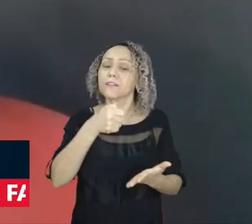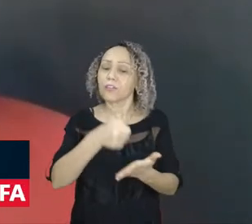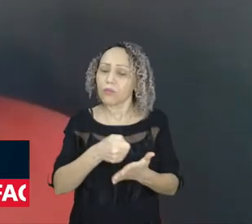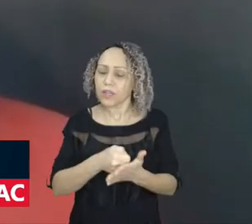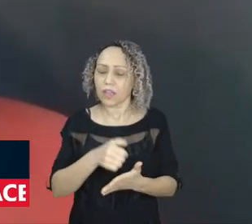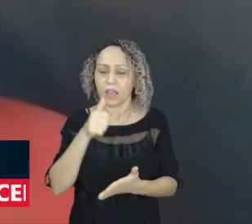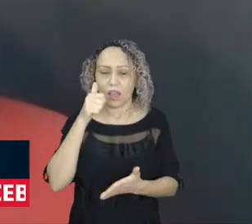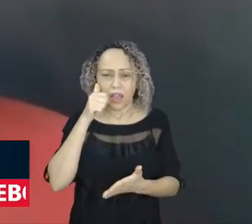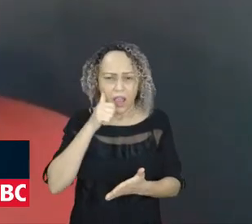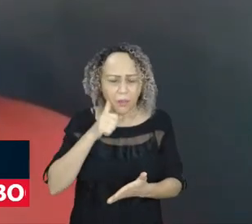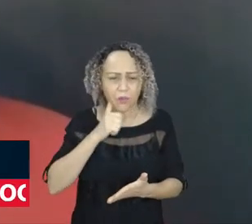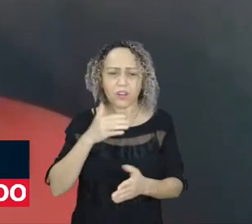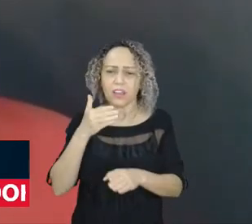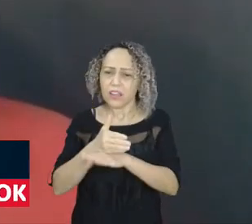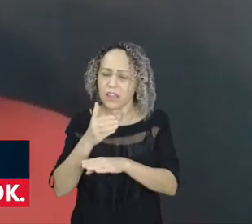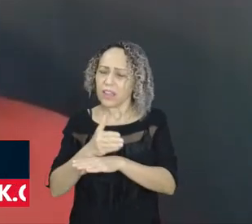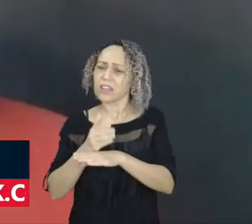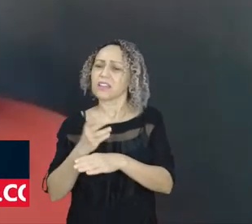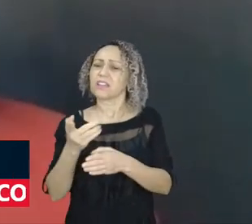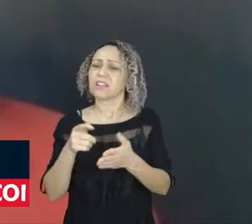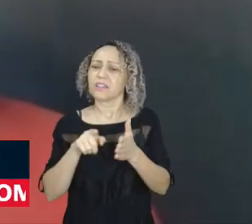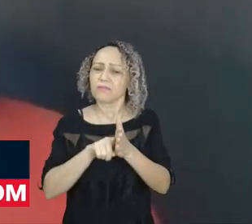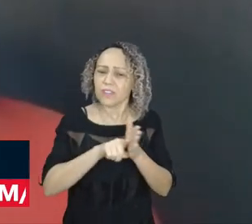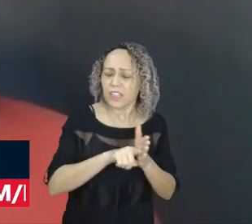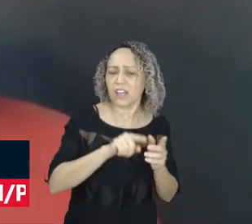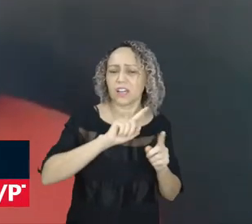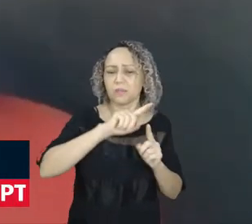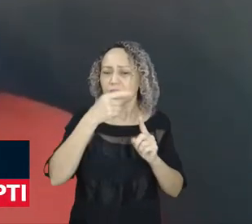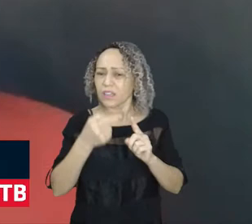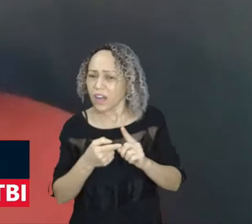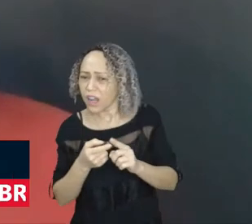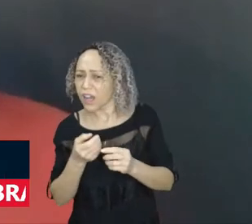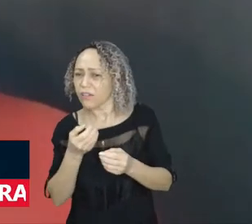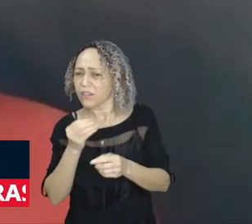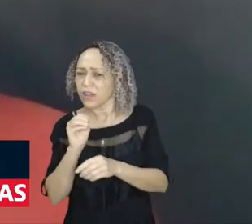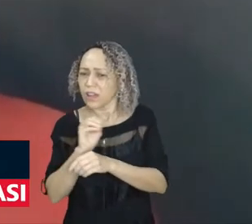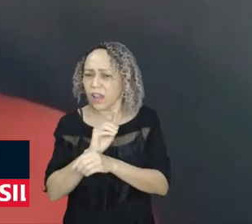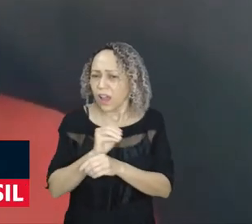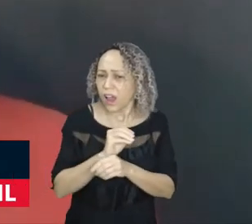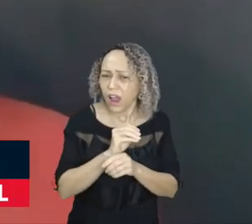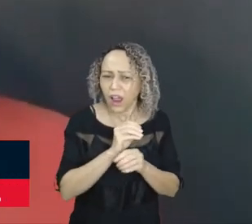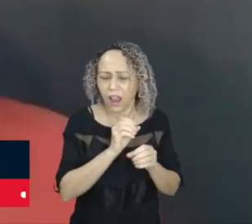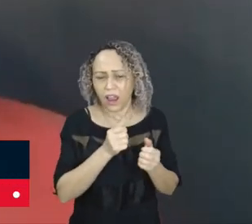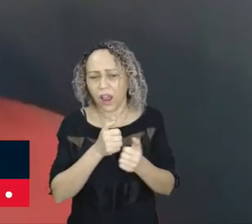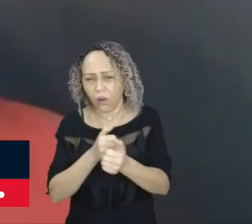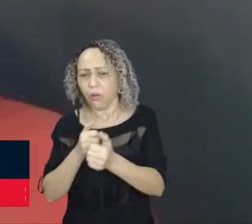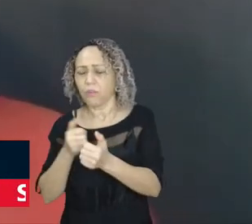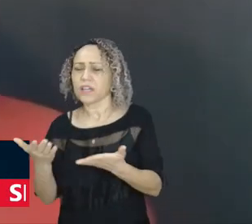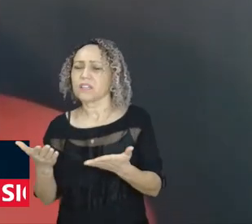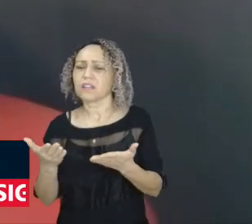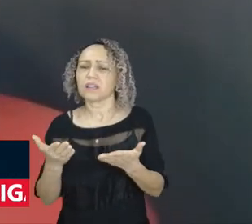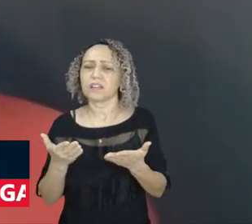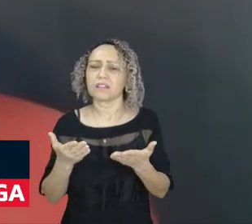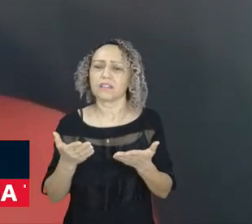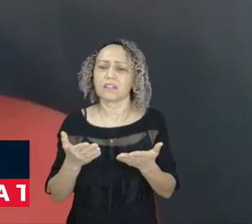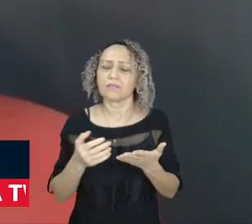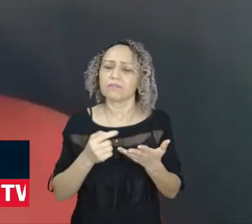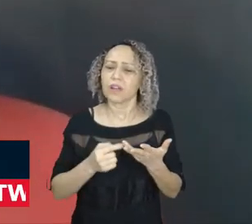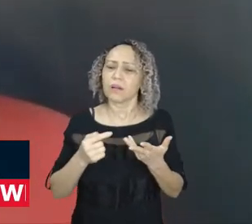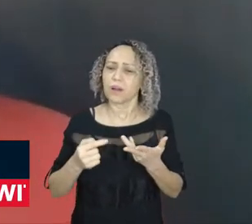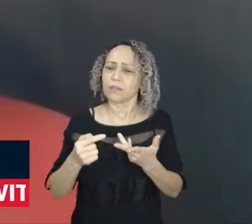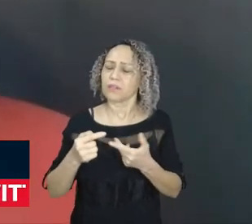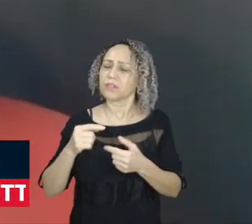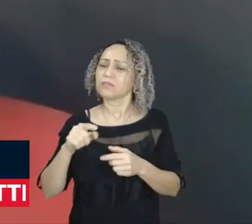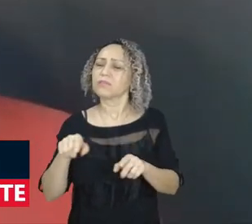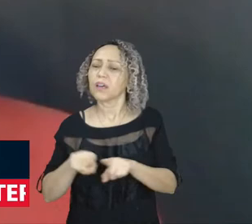testes enquanto estiver grávida, testes pré-natais, para detectar e inibir doenças que acaso fosse ter, a